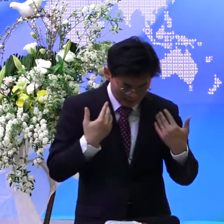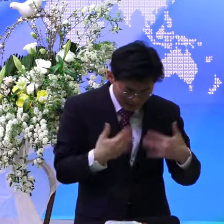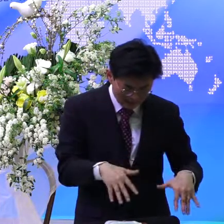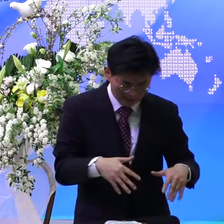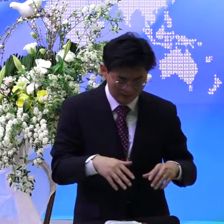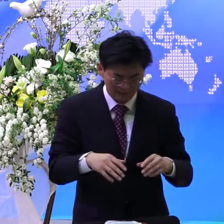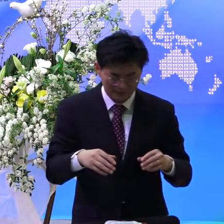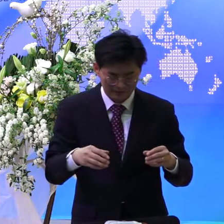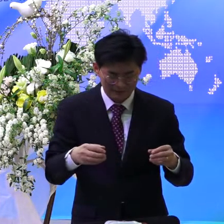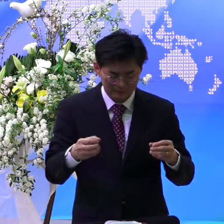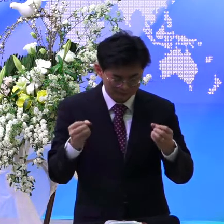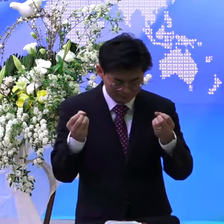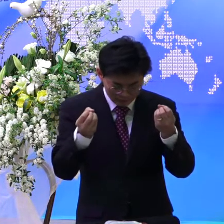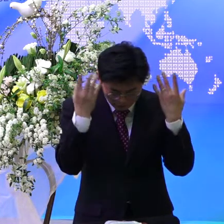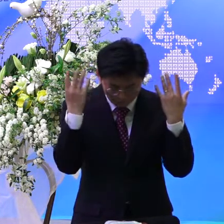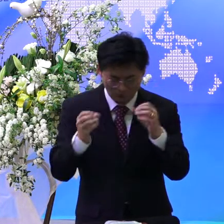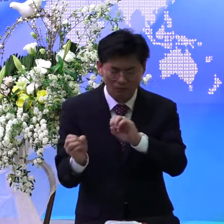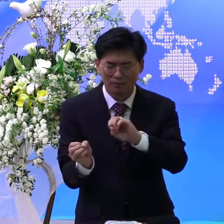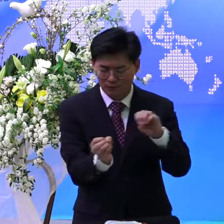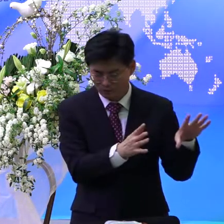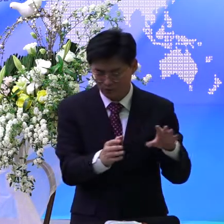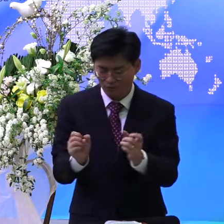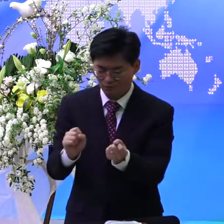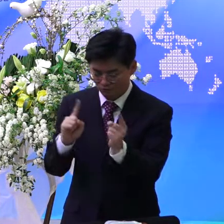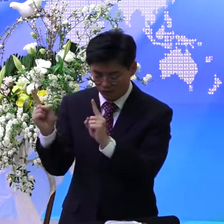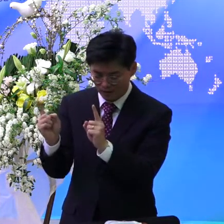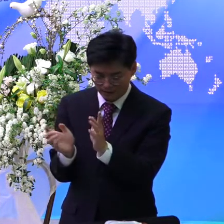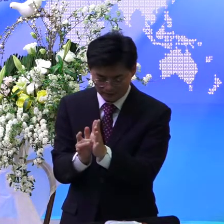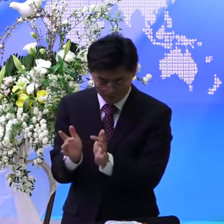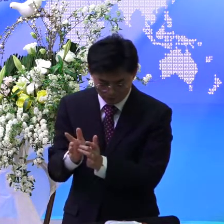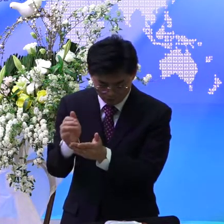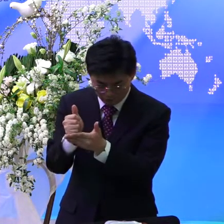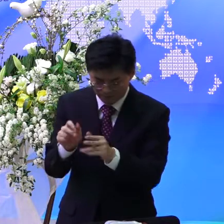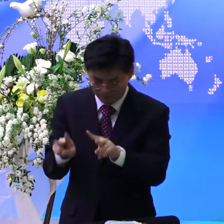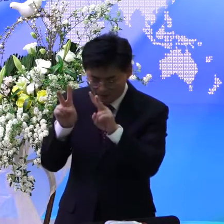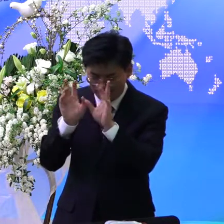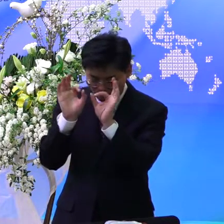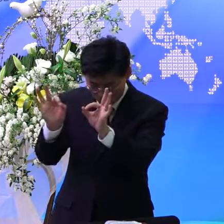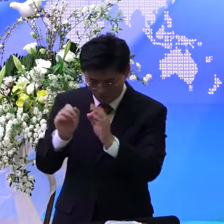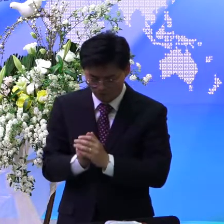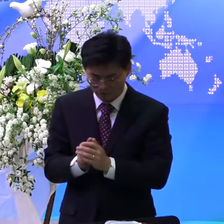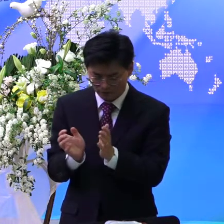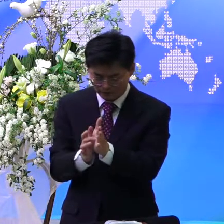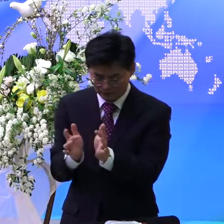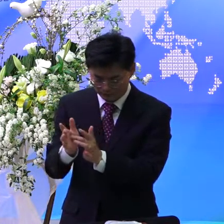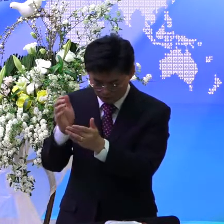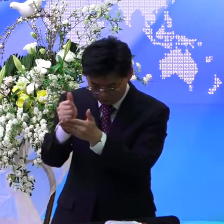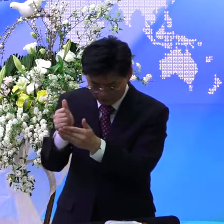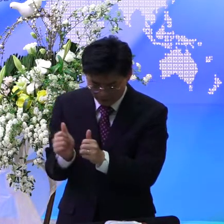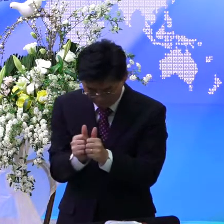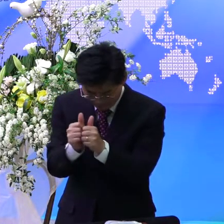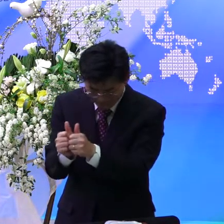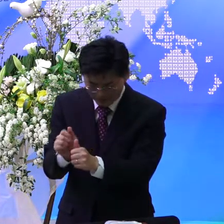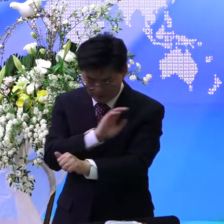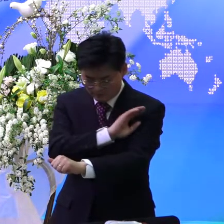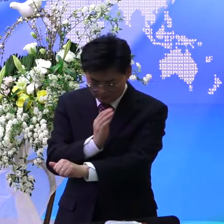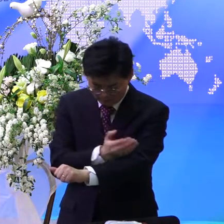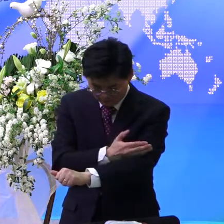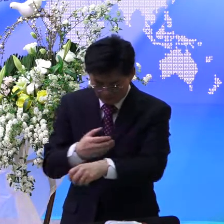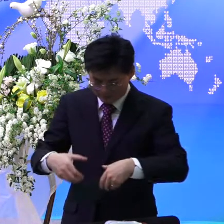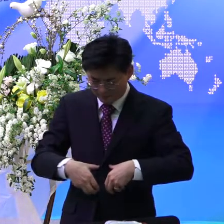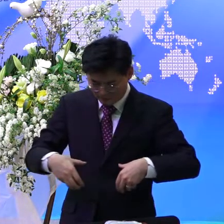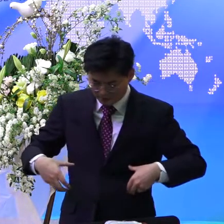부활의 주님을 바라보고 부활의 주님과 동행하며 권능의 삶을 살게 하여 주시옵소서. 사랑의